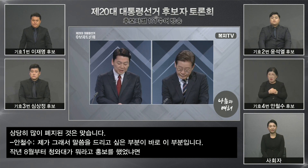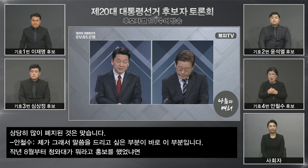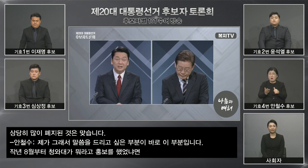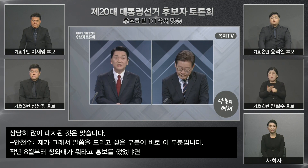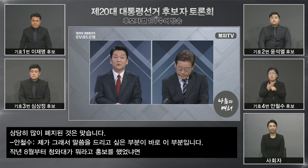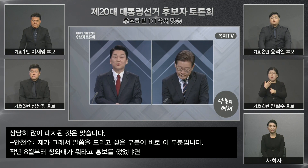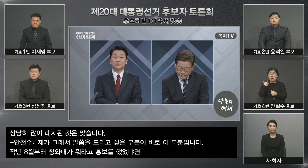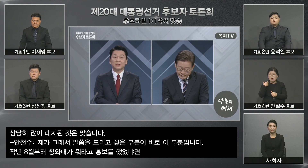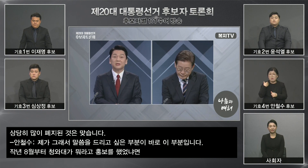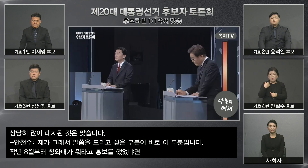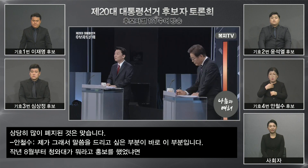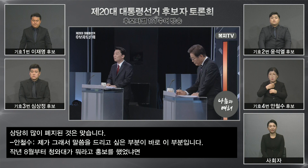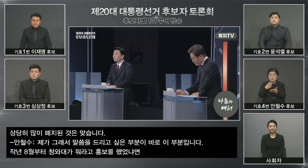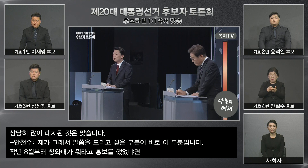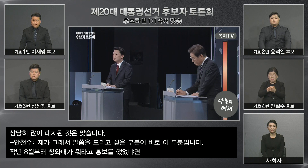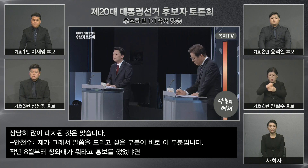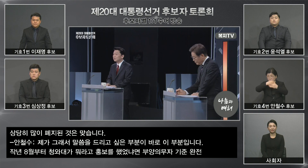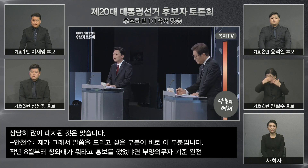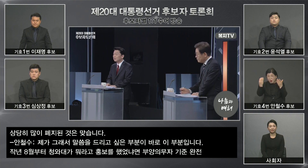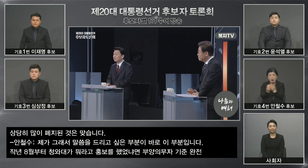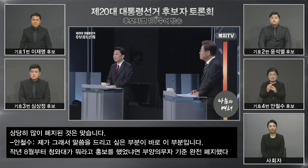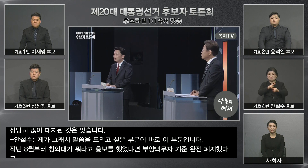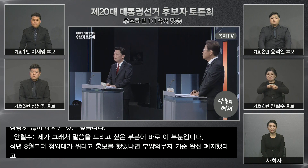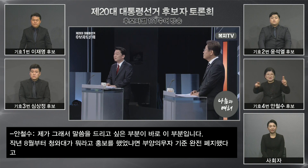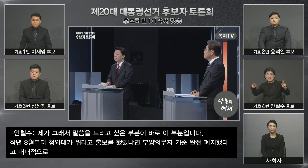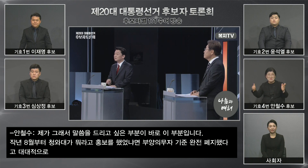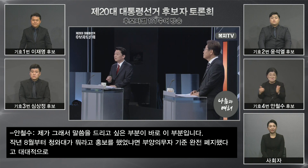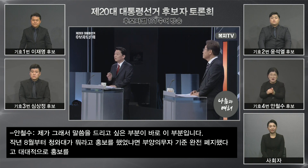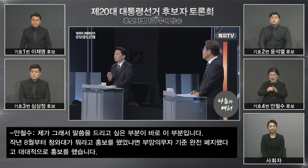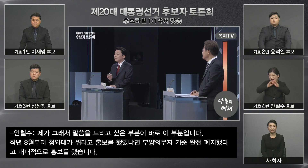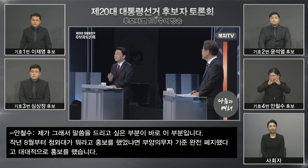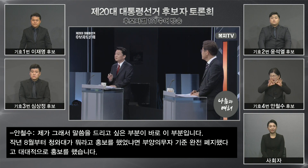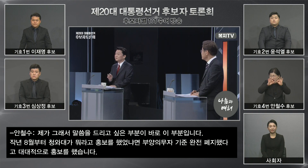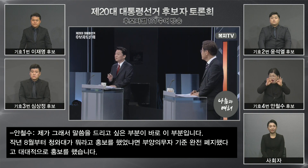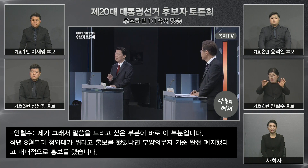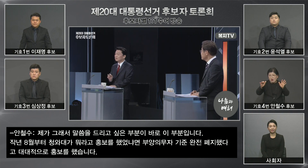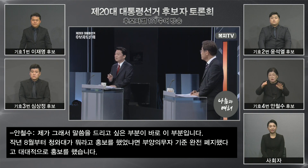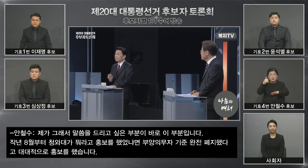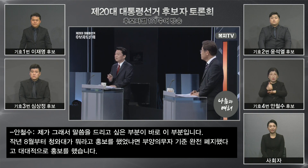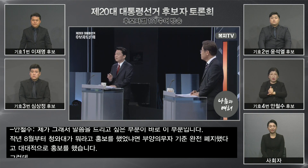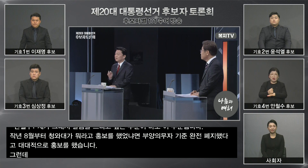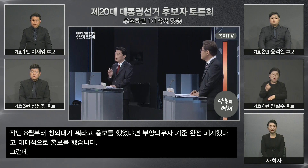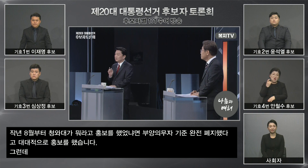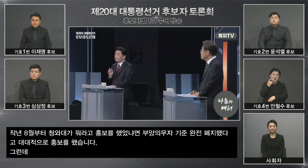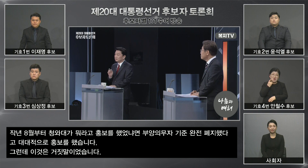완전 폐지했다고 대대적으로 홍보를 했습니다. 그런데 이것은 거짓말이었습니다.